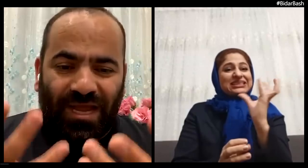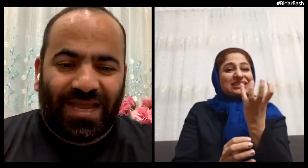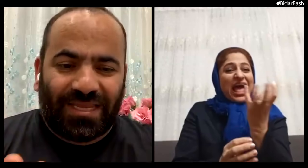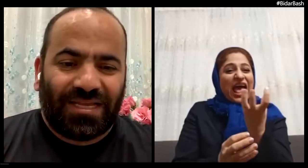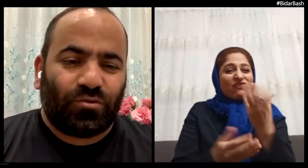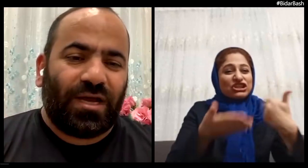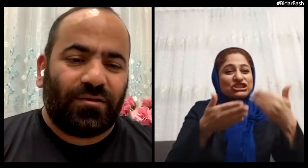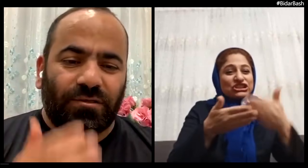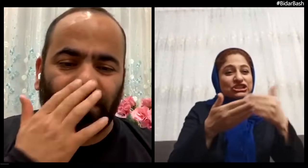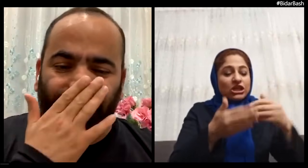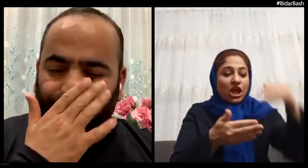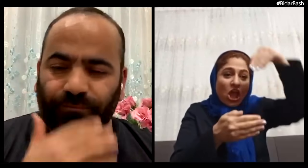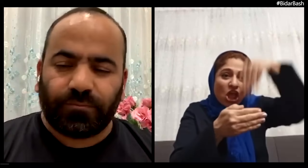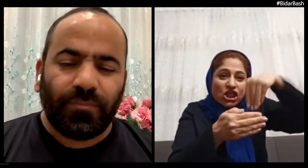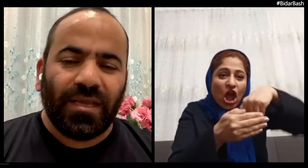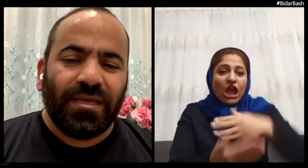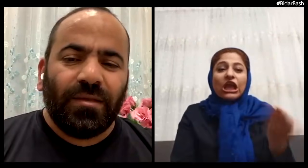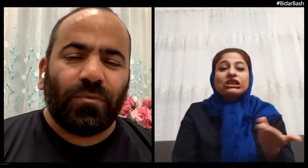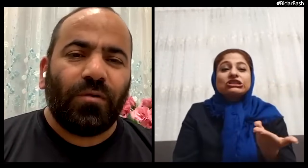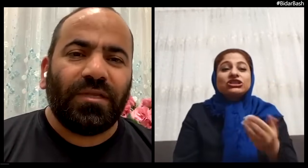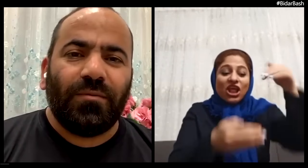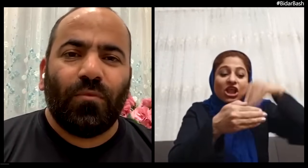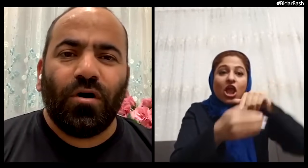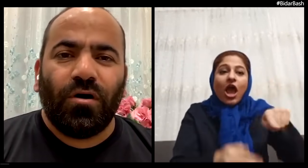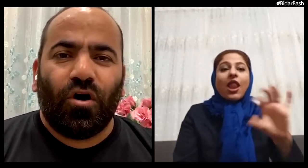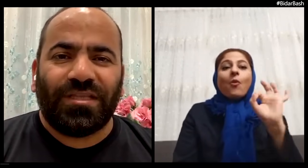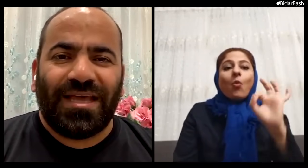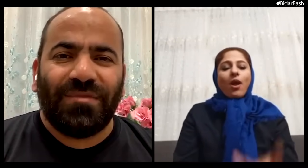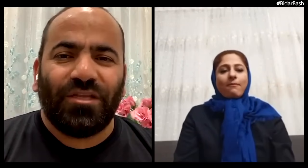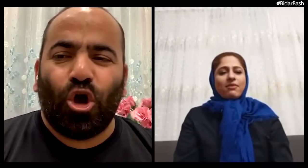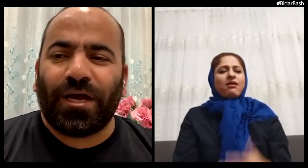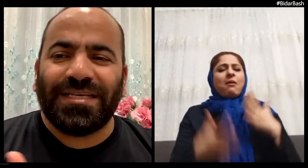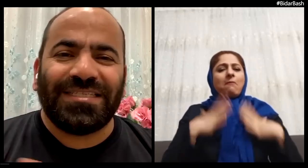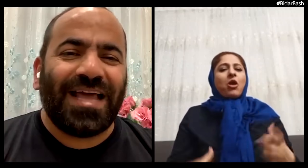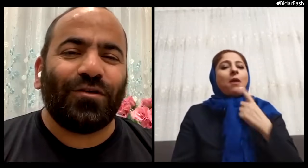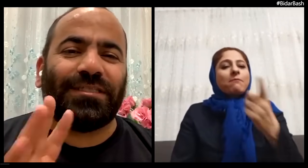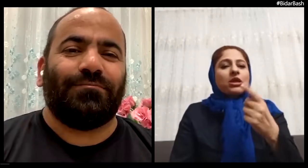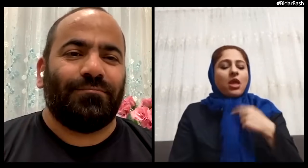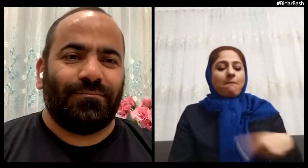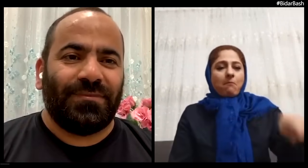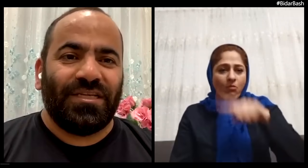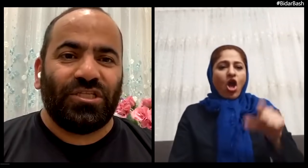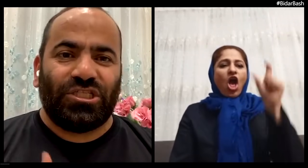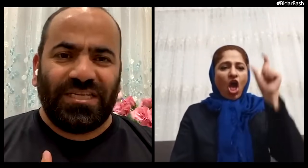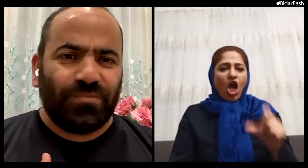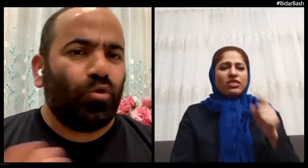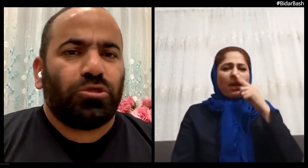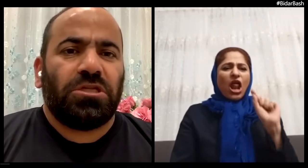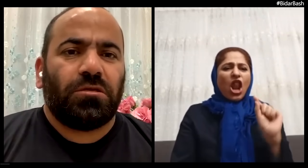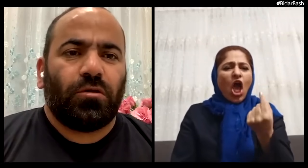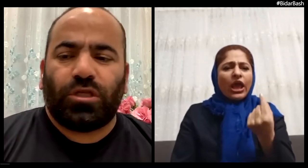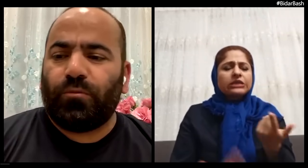اون حقیقت رو قرار داده. میخوام بگم ما آدم ناقص نداریم.